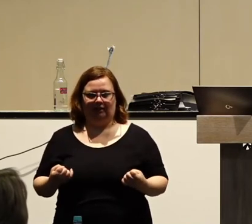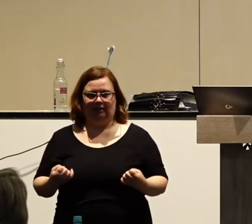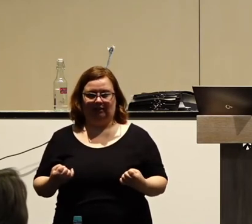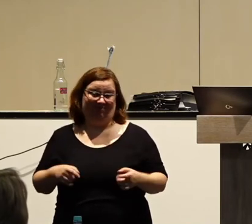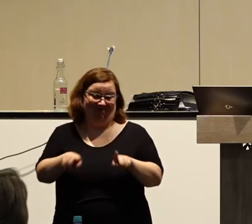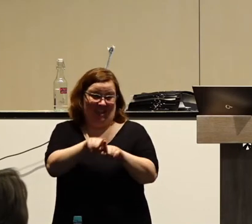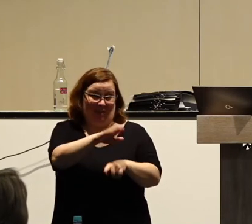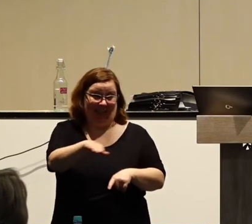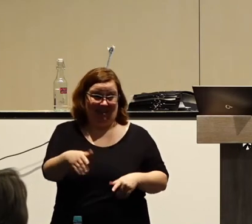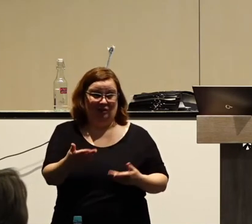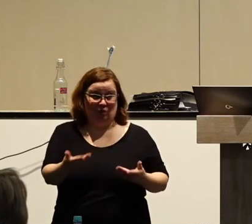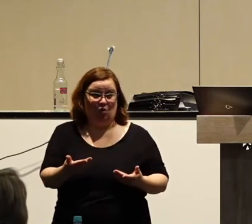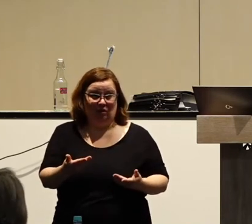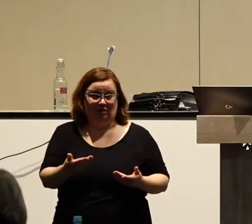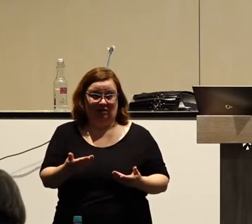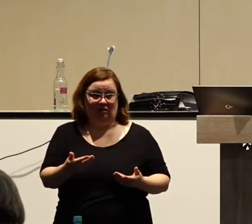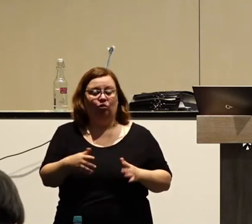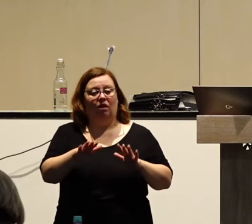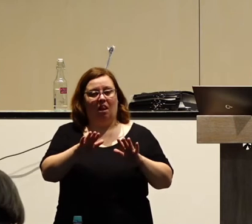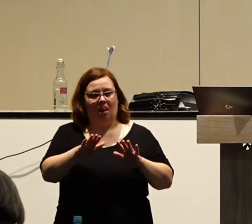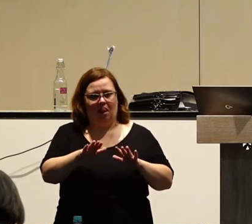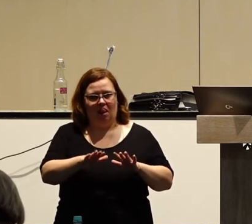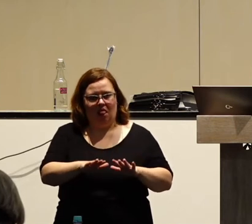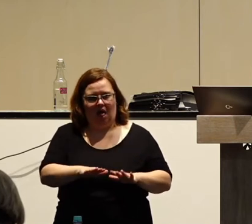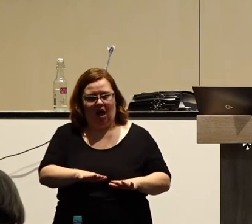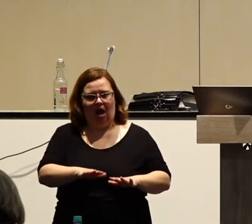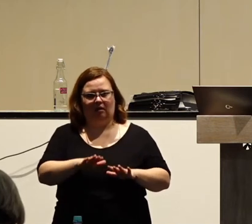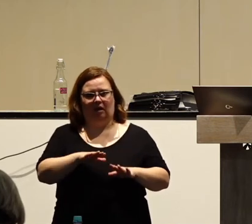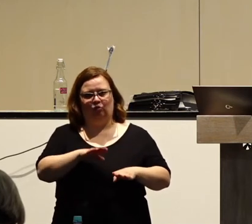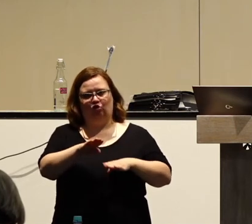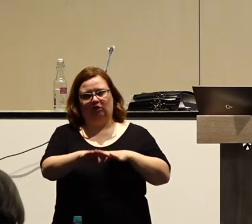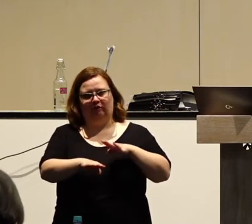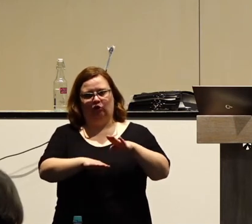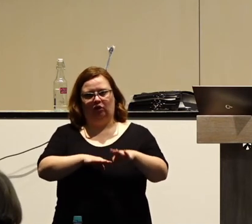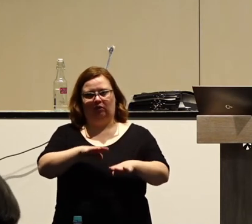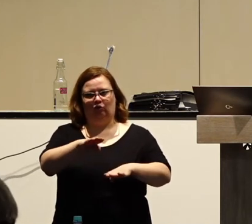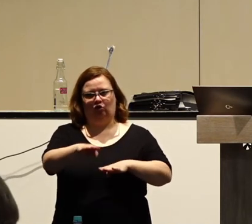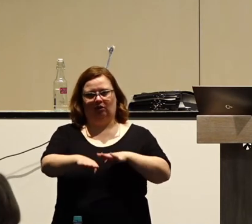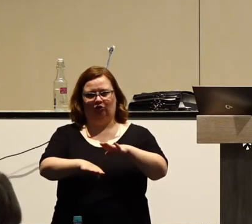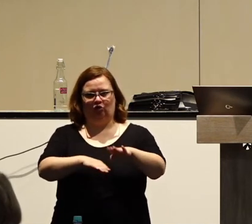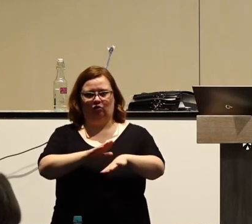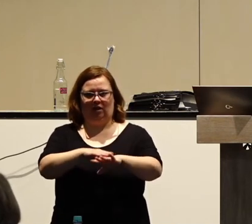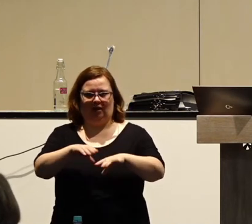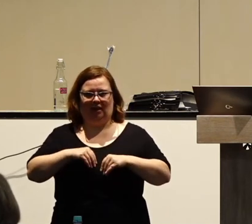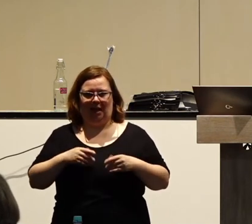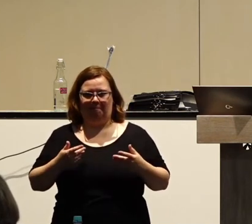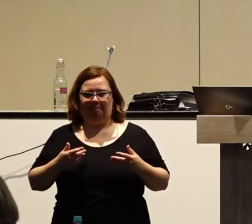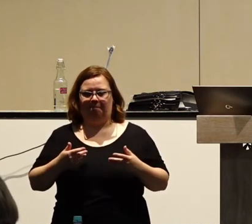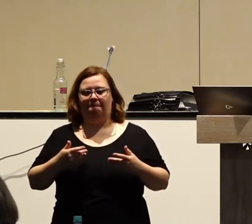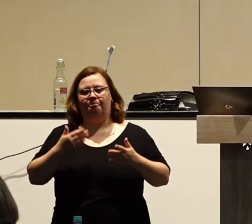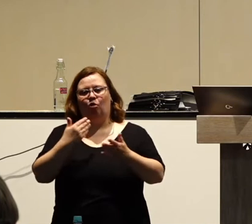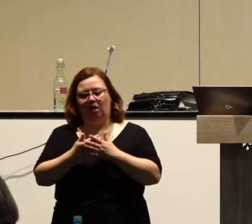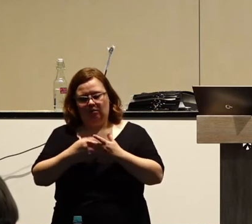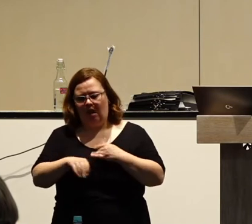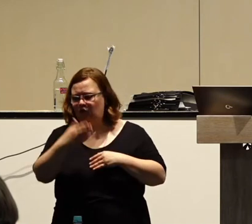Sie das mal auf die Kinder. Wir müssen langsam ausgießen und uns Zeit nehmen dafür. Und deshalb lassen wir die